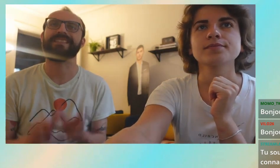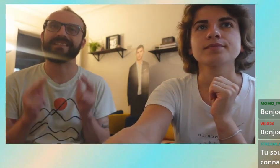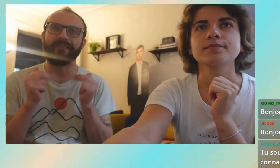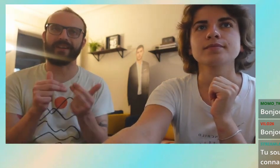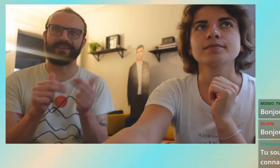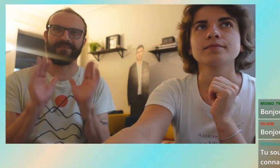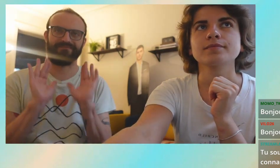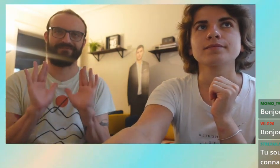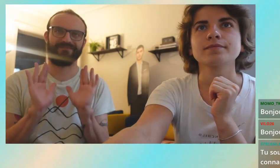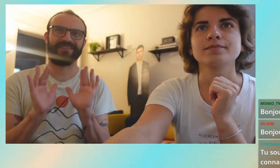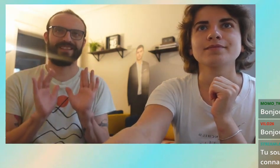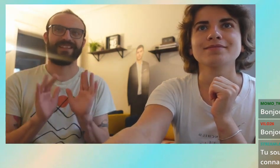Ça va aller.